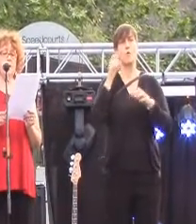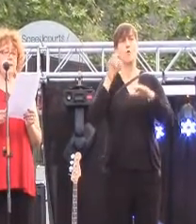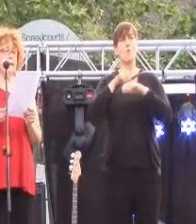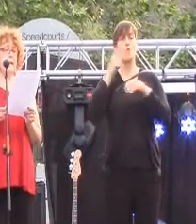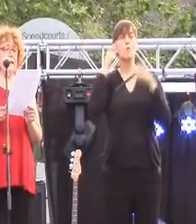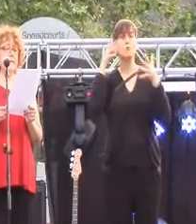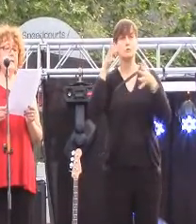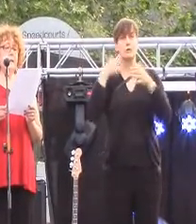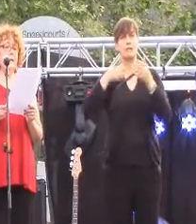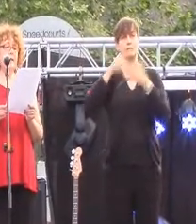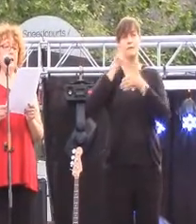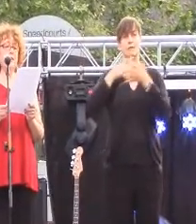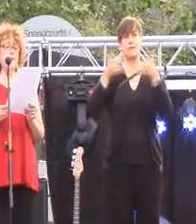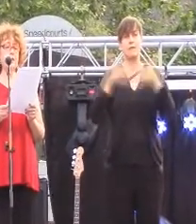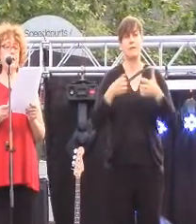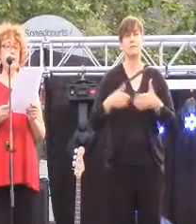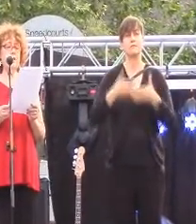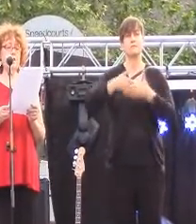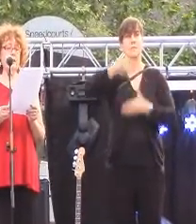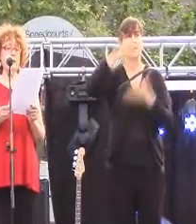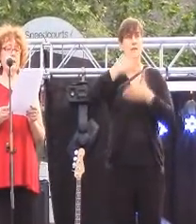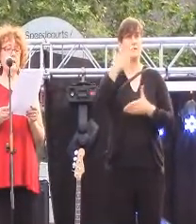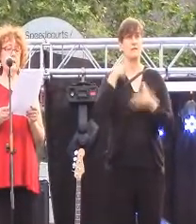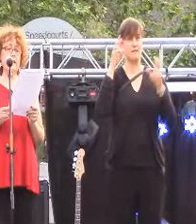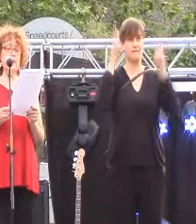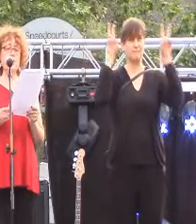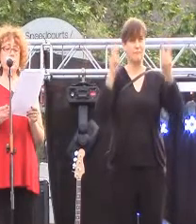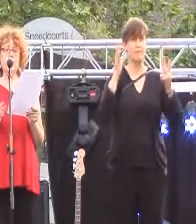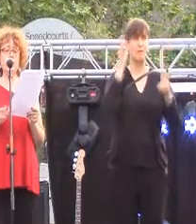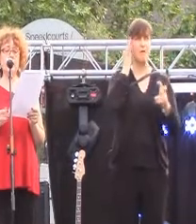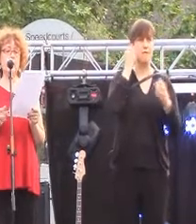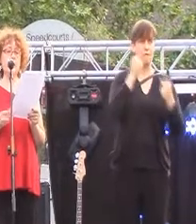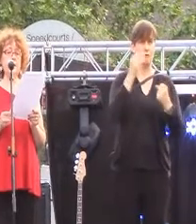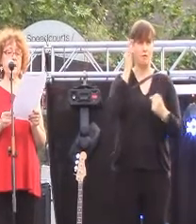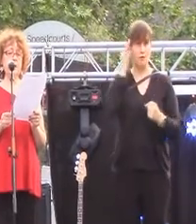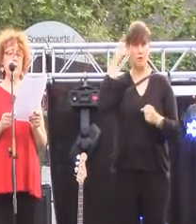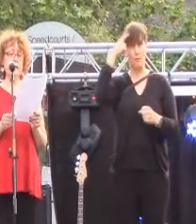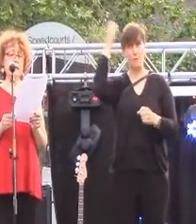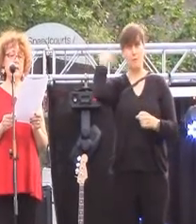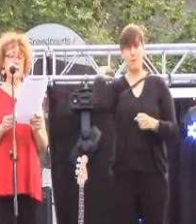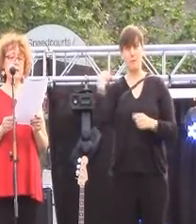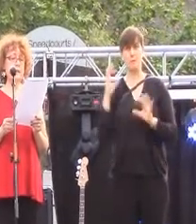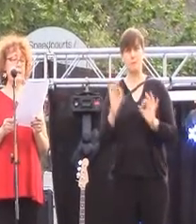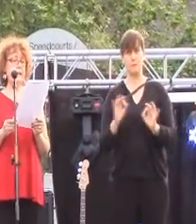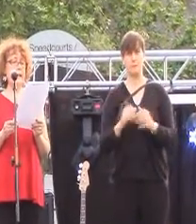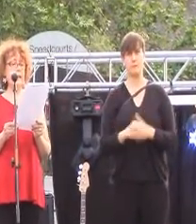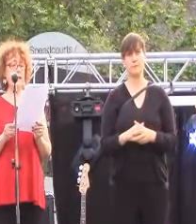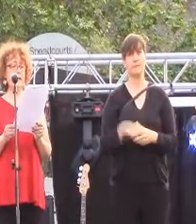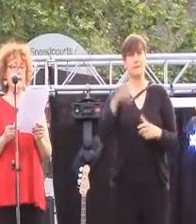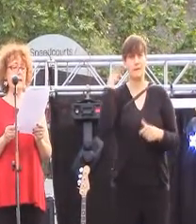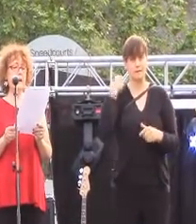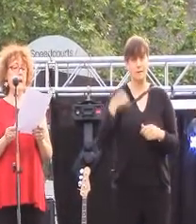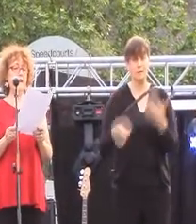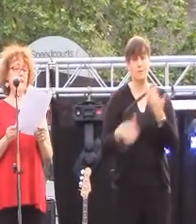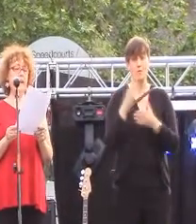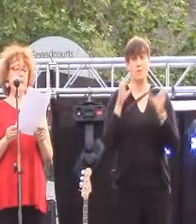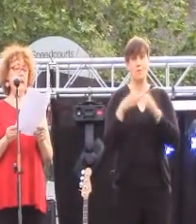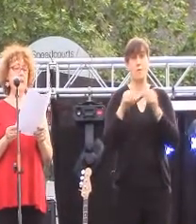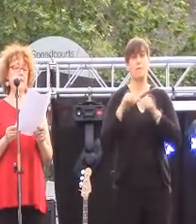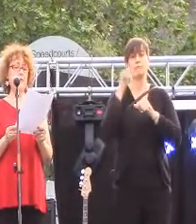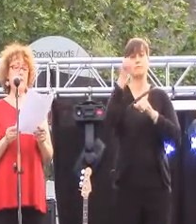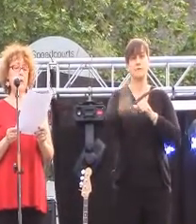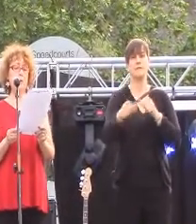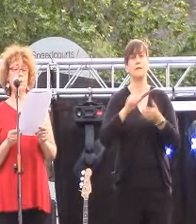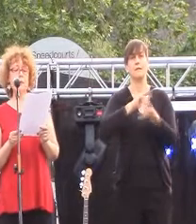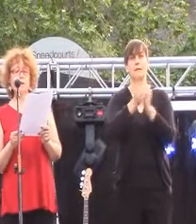redacció de la revista La Força de les Dones, que ja sortia amb anterioritat, i d'aquí a fer el